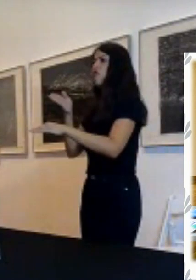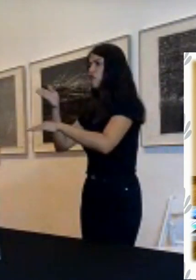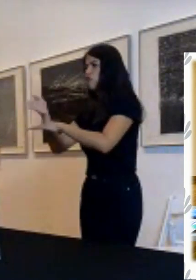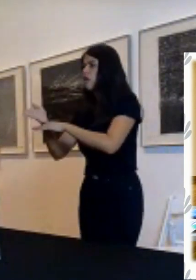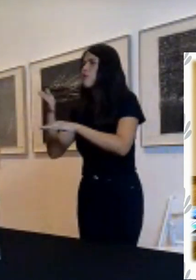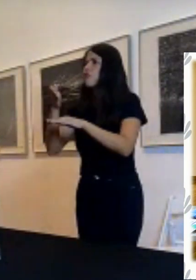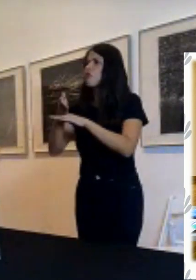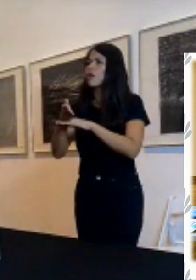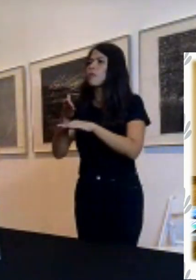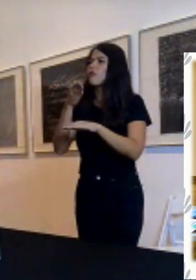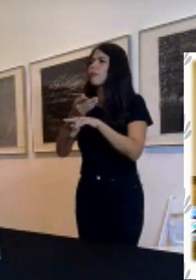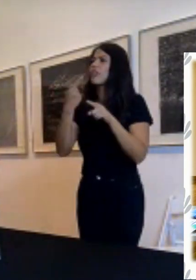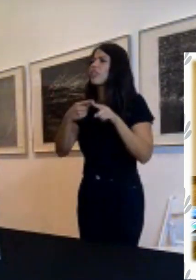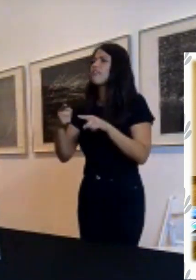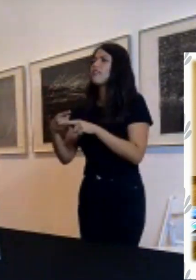a